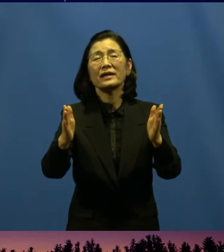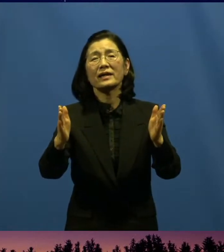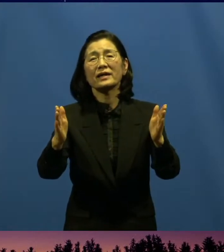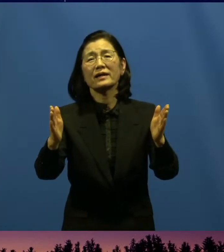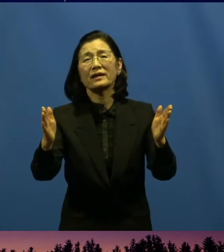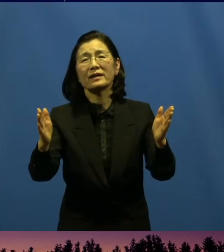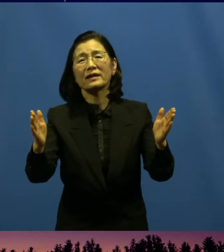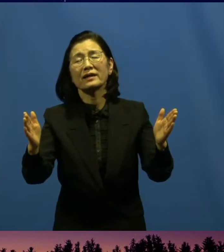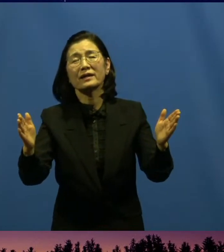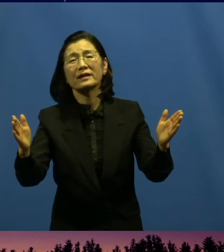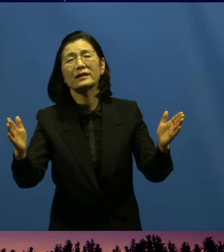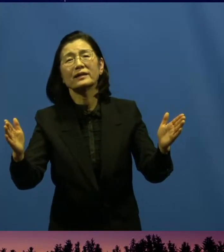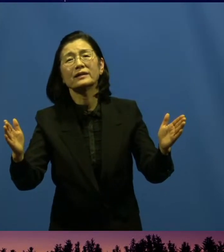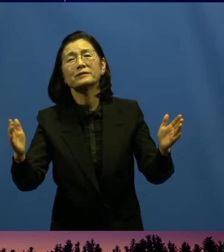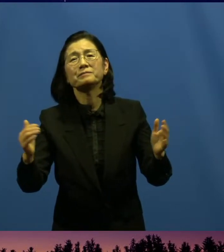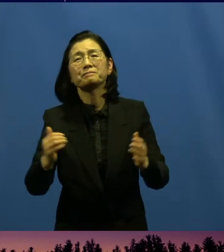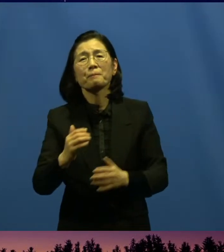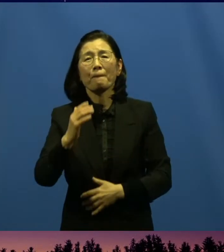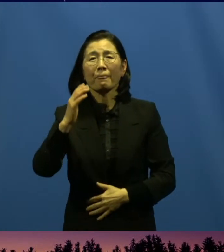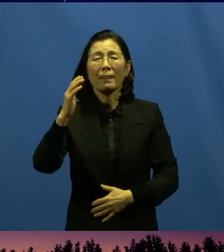시작하네.